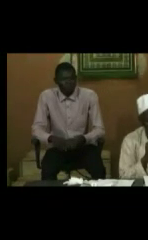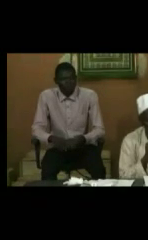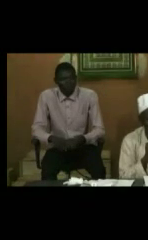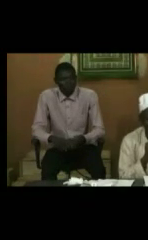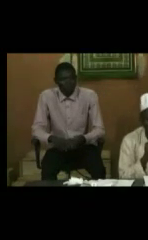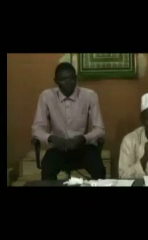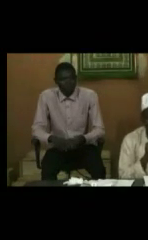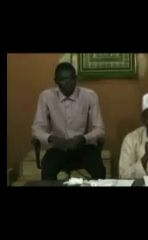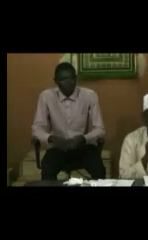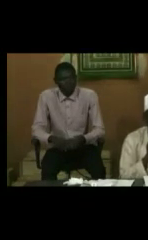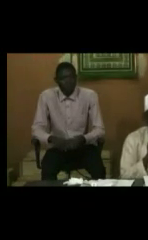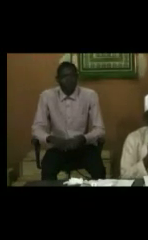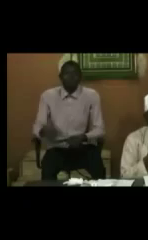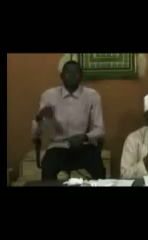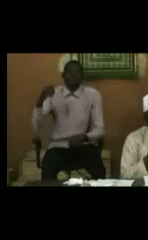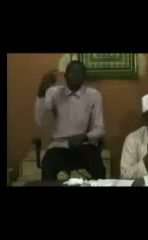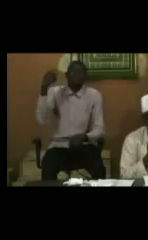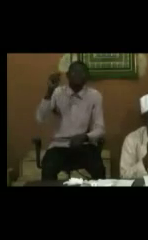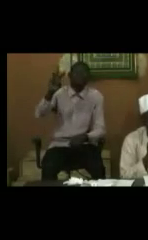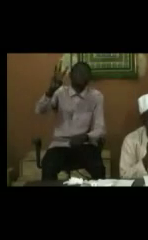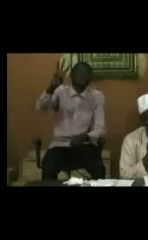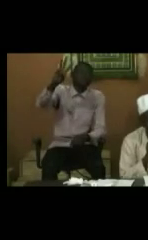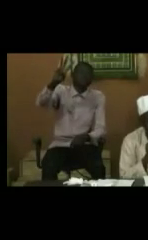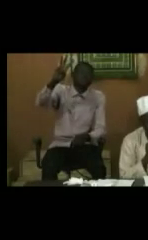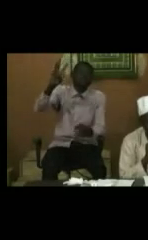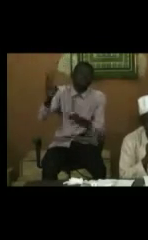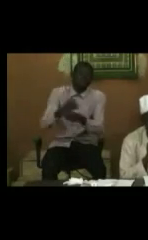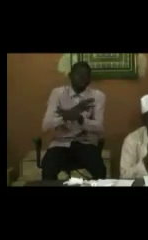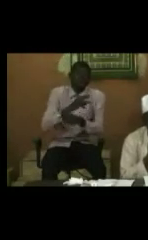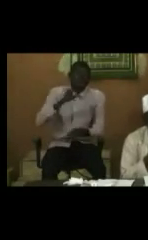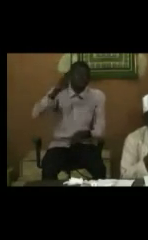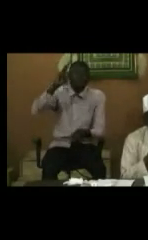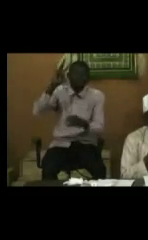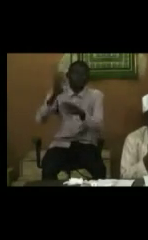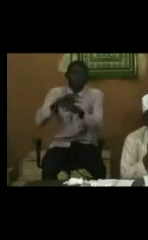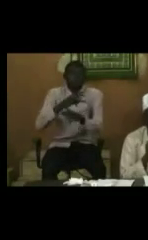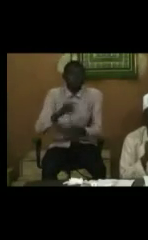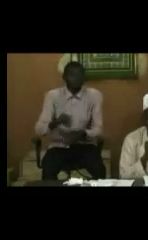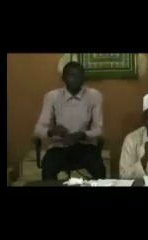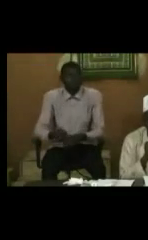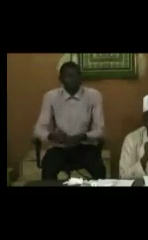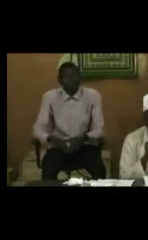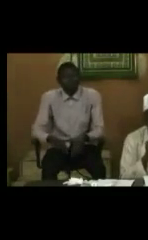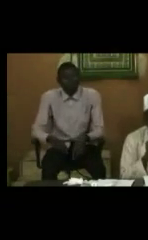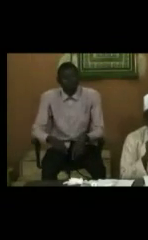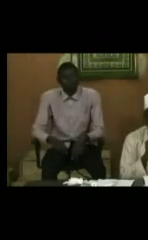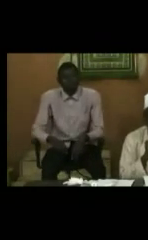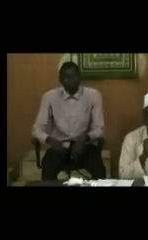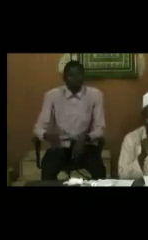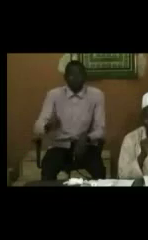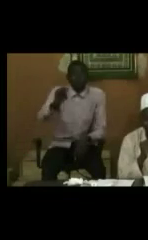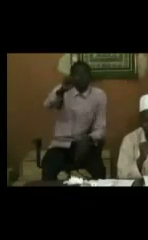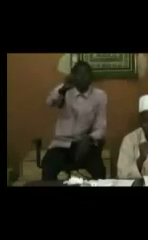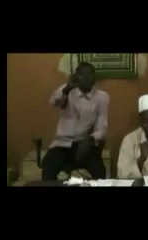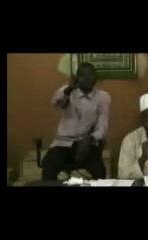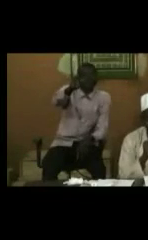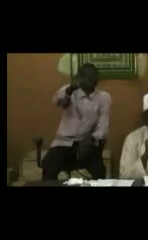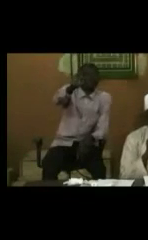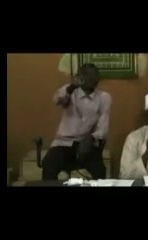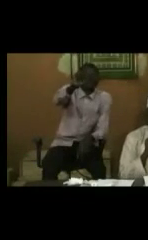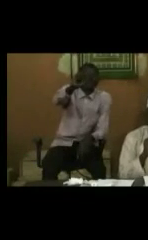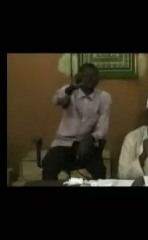aya ọlọ́run tó sọ pé ìyẹn suratul an'am aya 145 ẹ̀tú gbọ́n tó lọ́run sọ ń